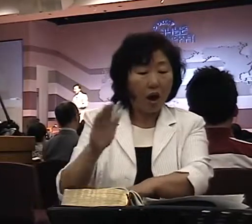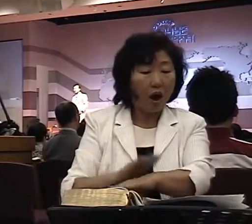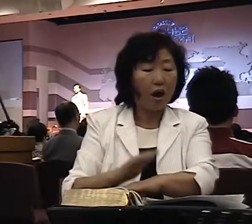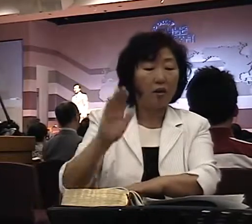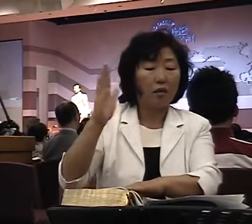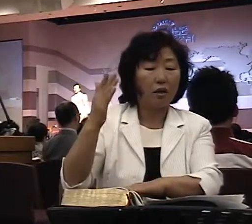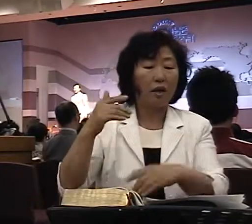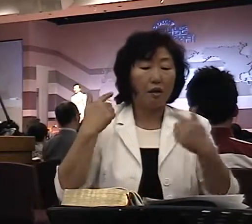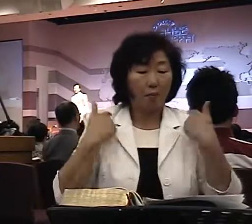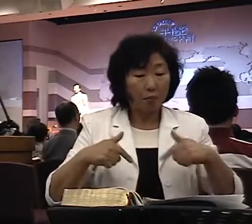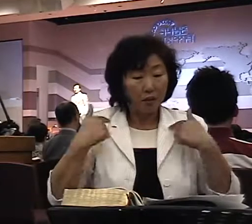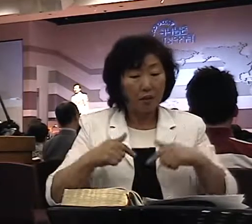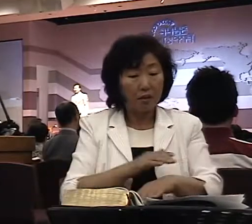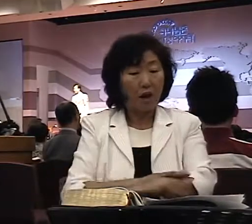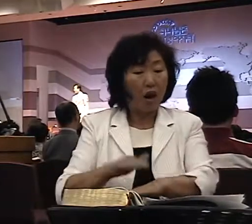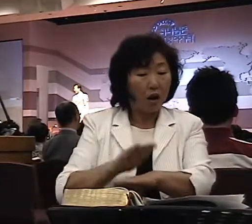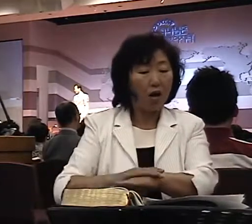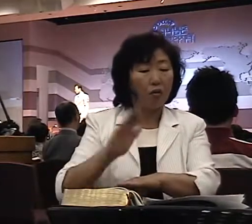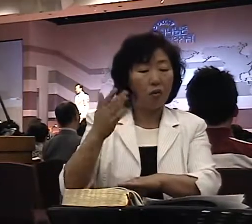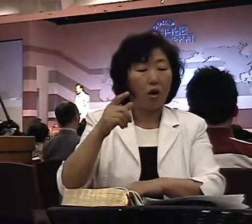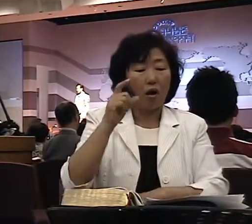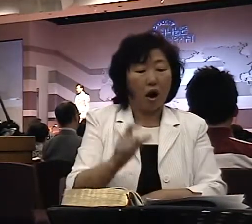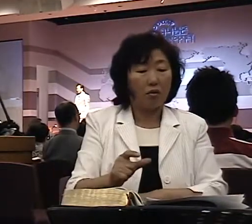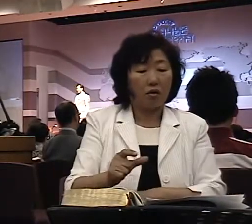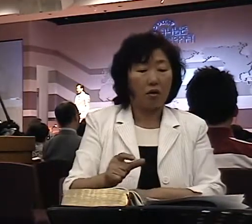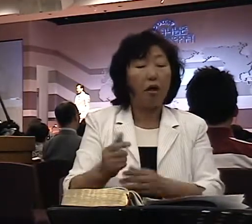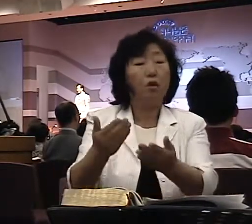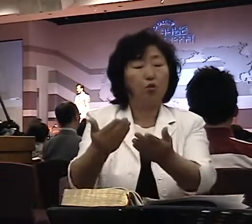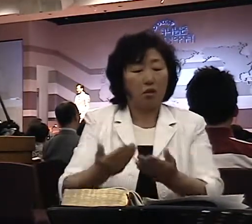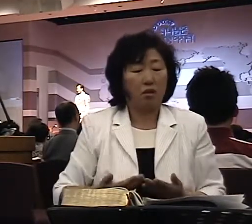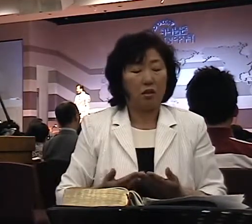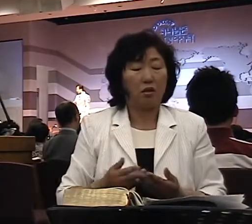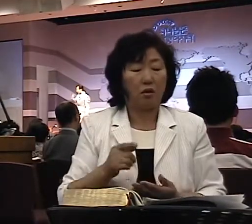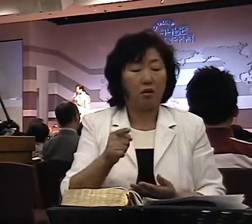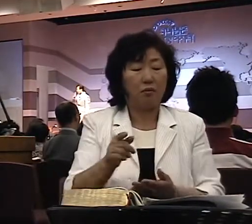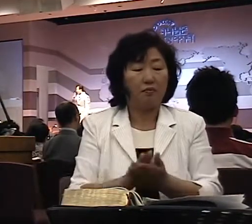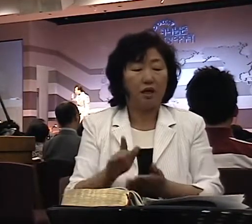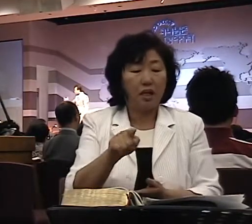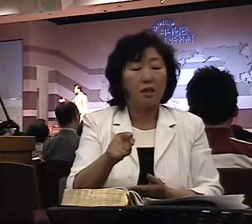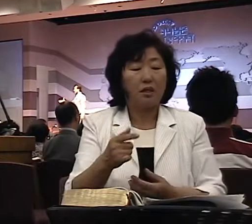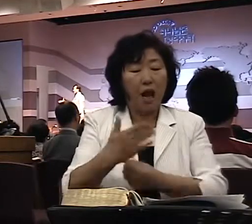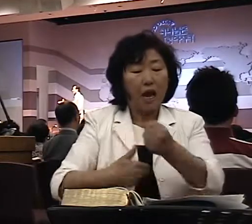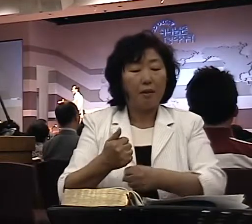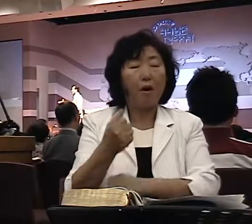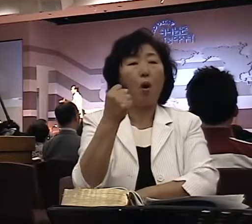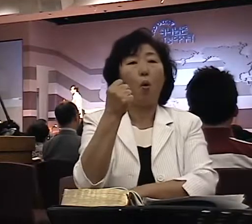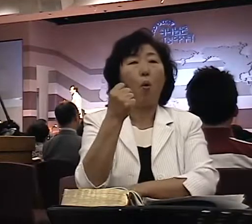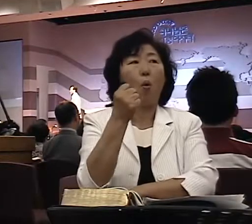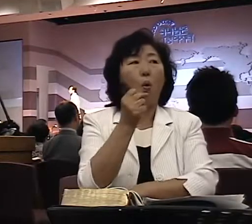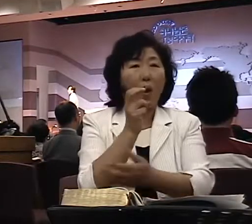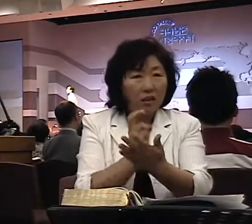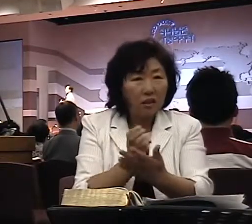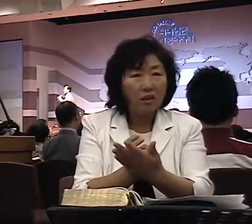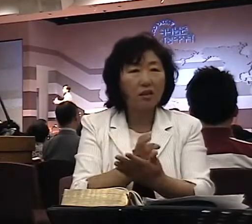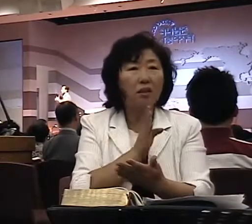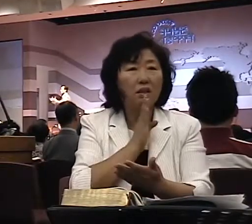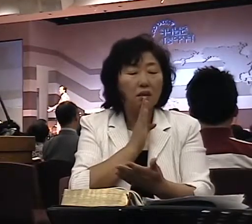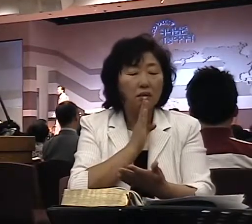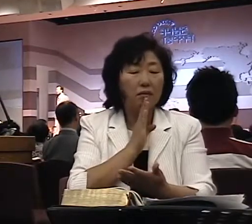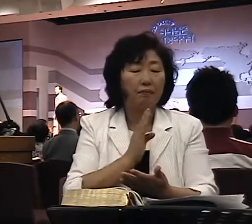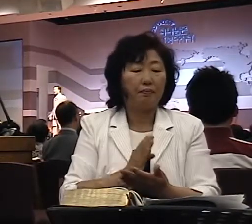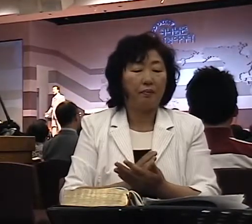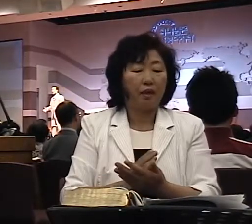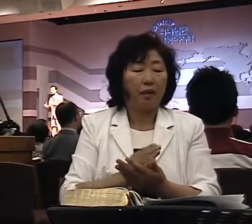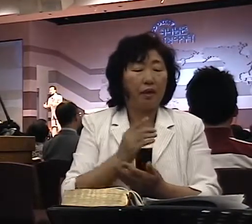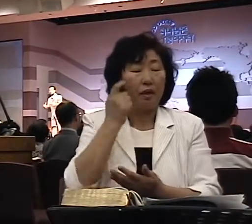범사가 잘되는 것입니다. 강건함이 주어지는 것입니다. 이것이 하나님의 원칙이고 우리에게 주어진